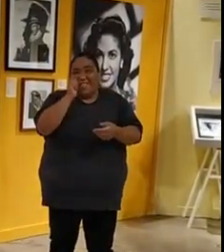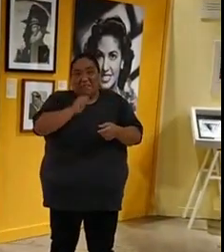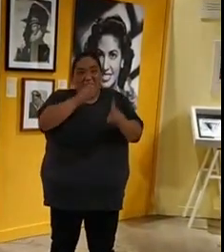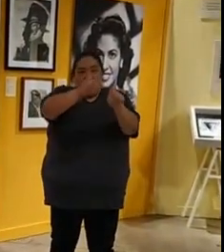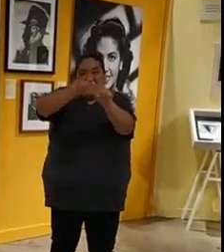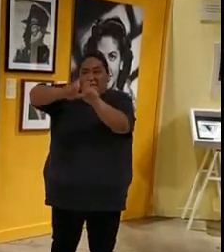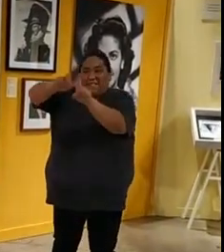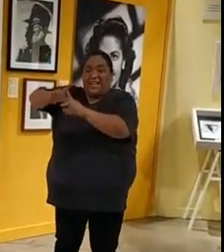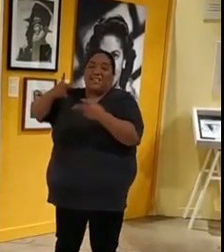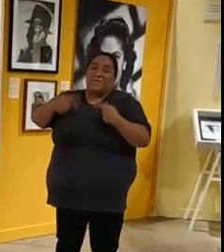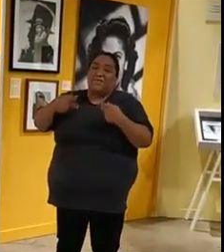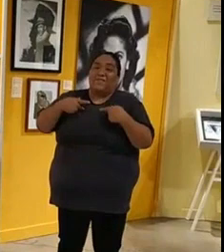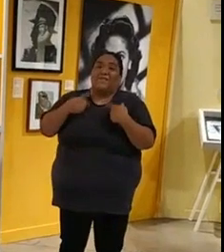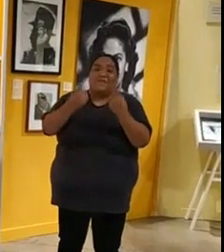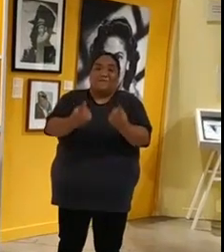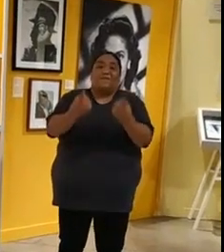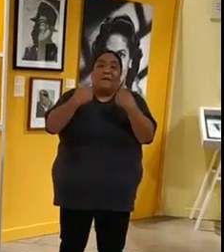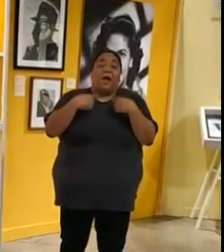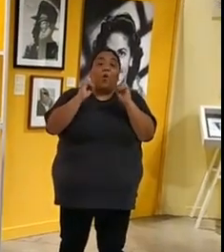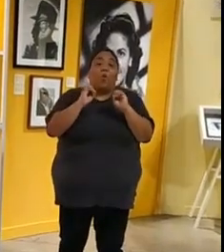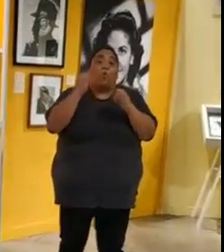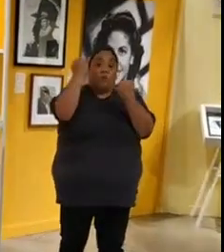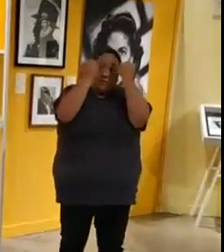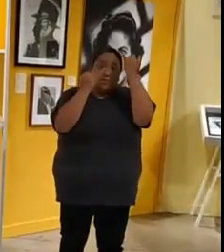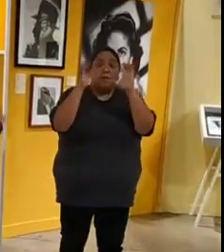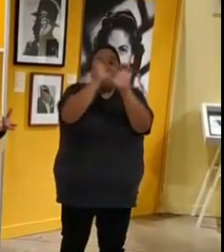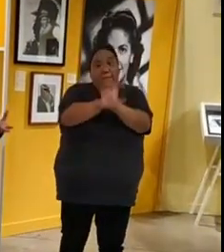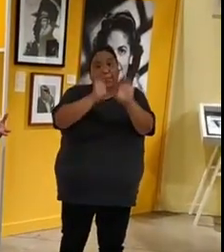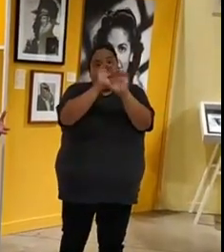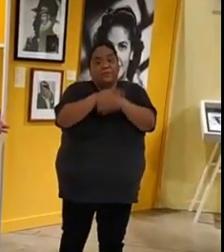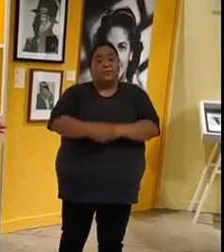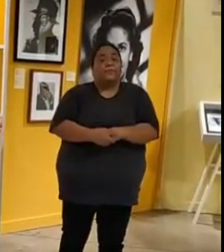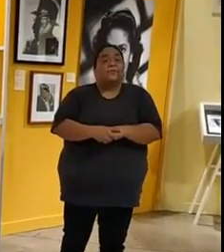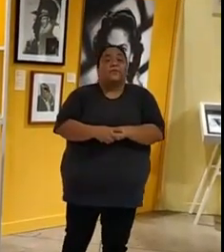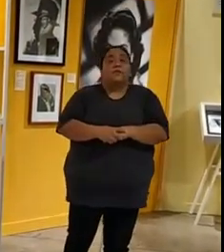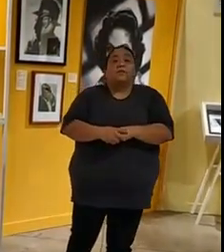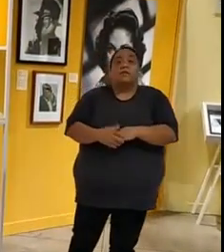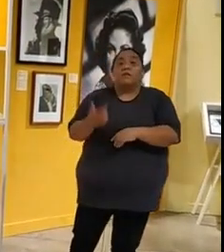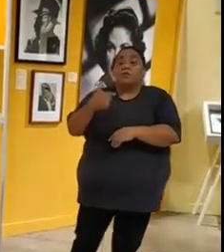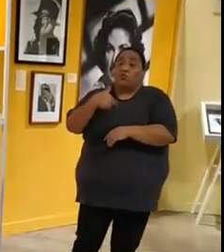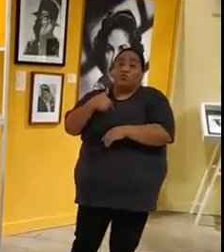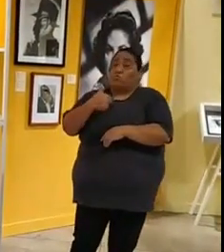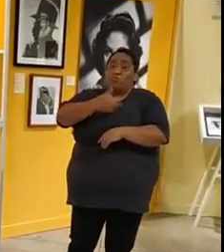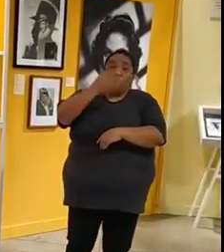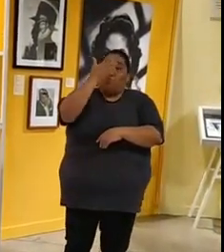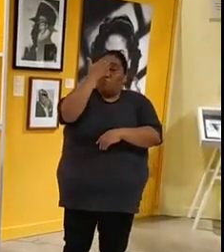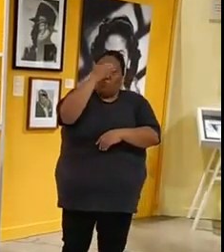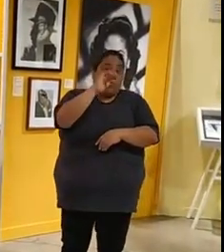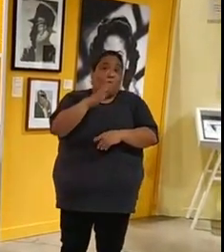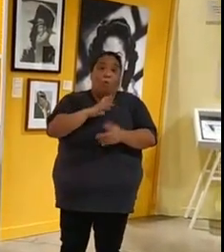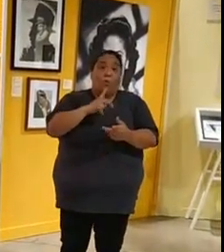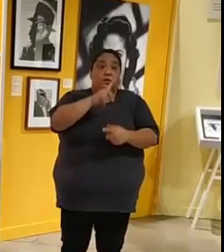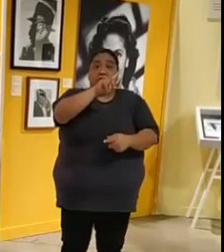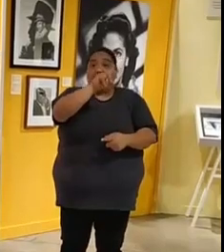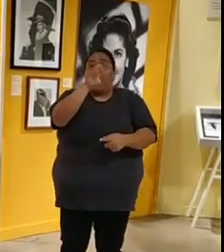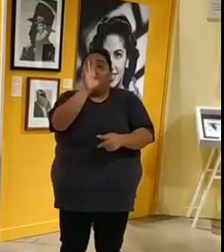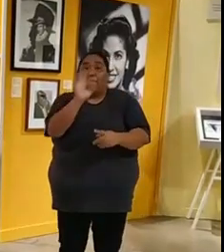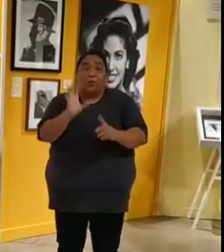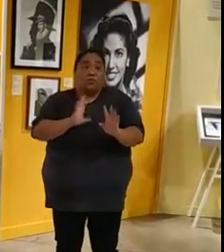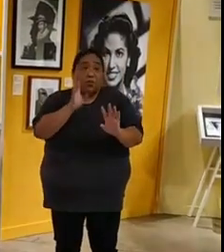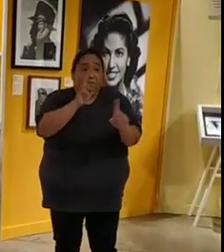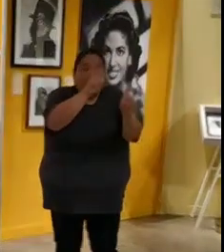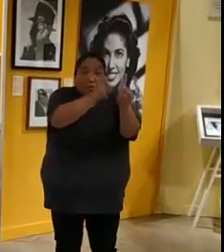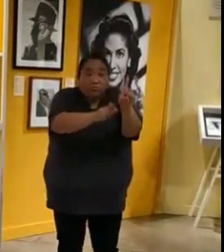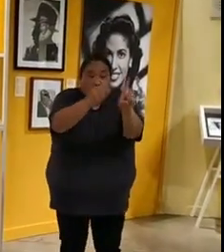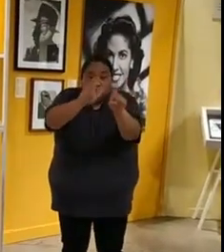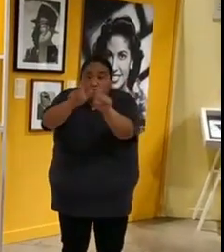compositores, que incluso si yo no conocía al 100% a este compositor,